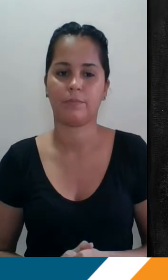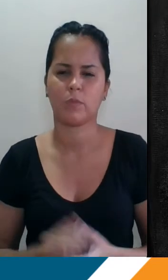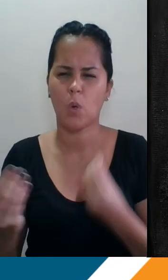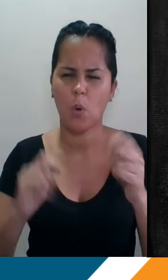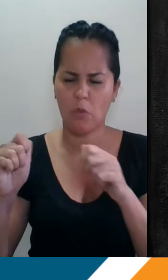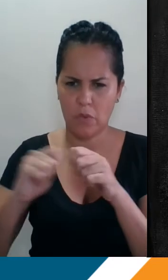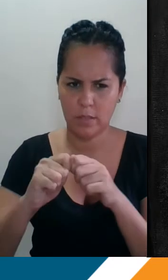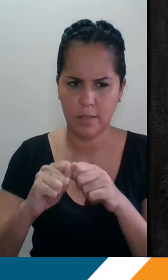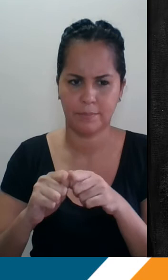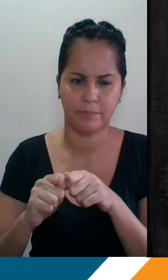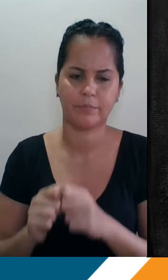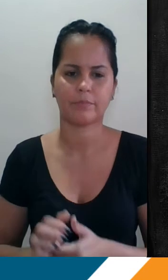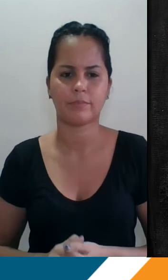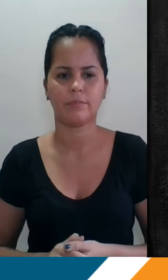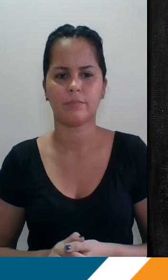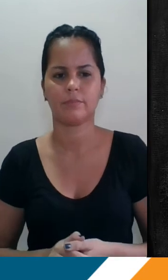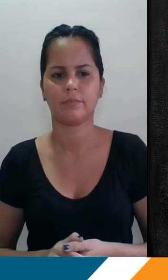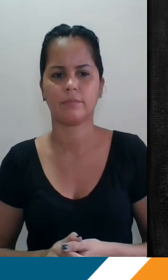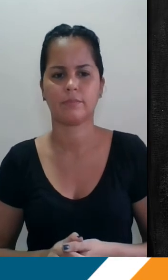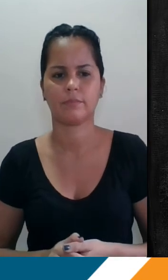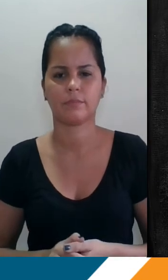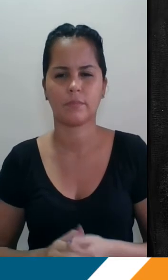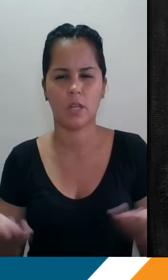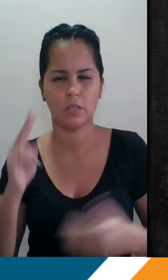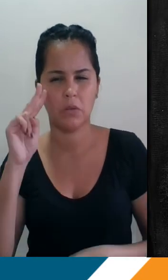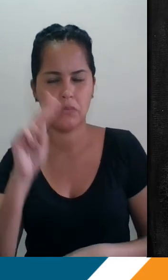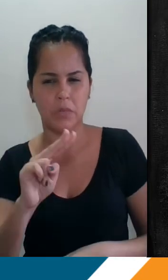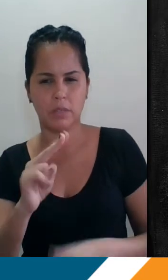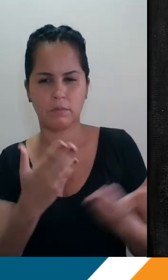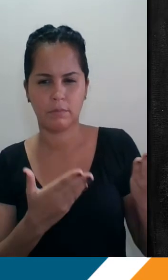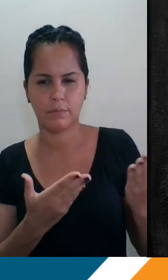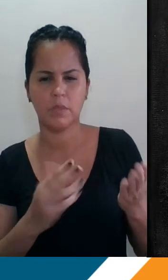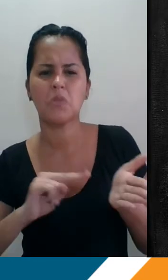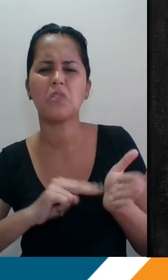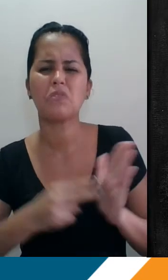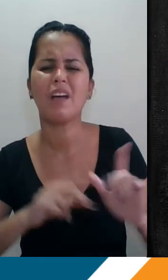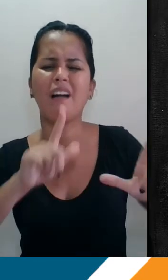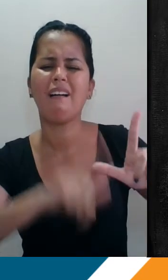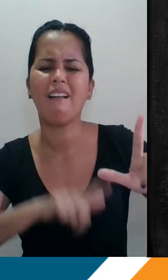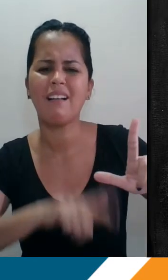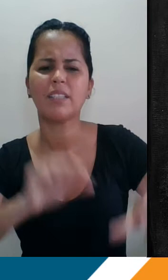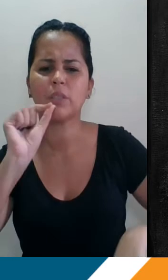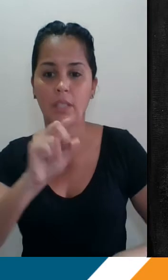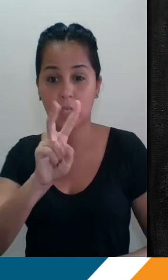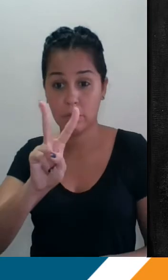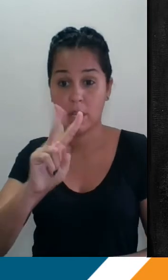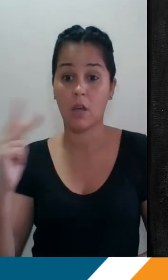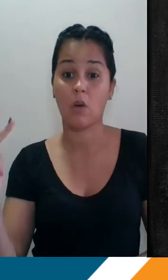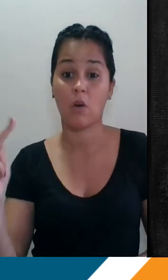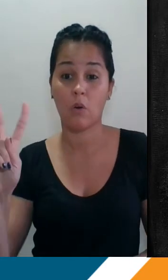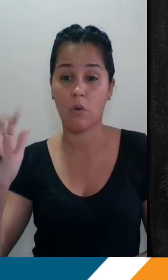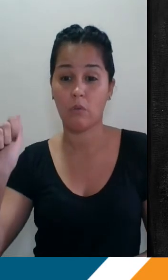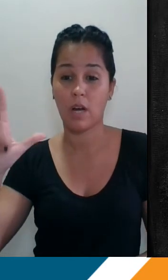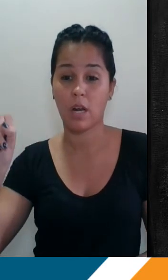fazer isso? Eu vou pegar essa fórmula que está aparecendo. O que significam essas letras? O V é o valor que a